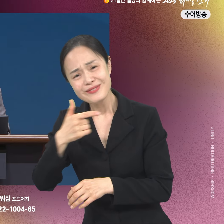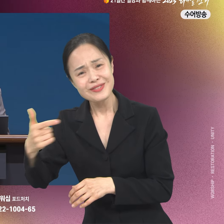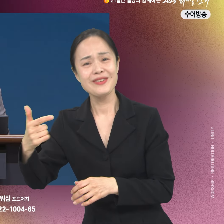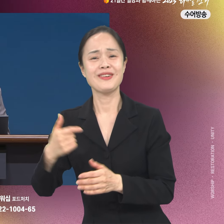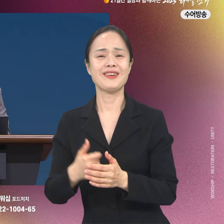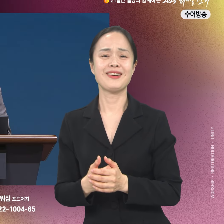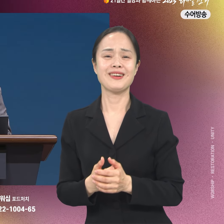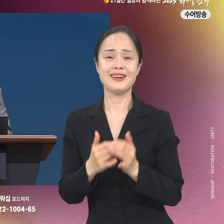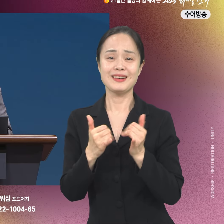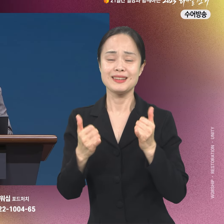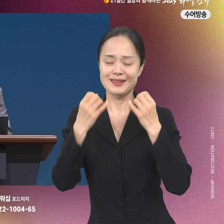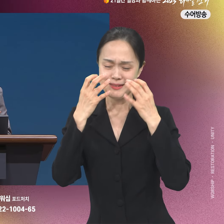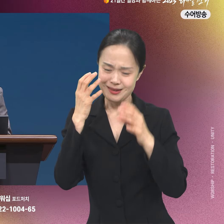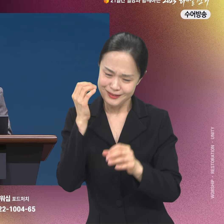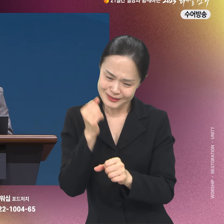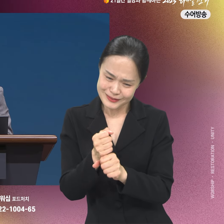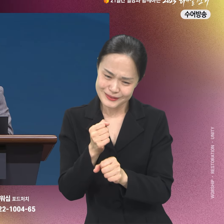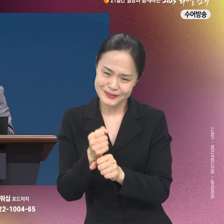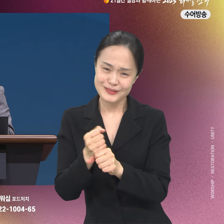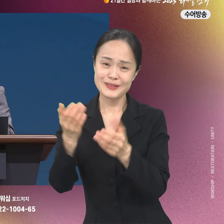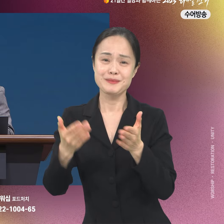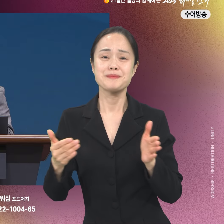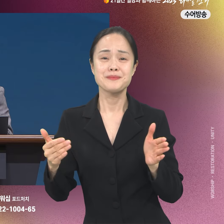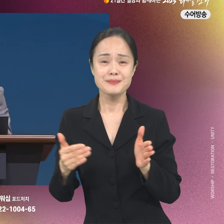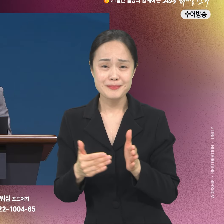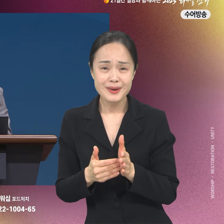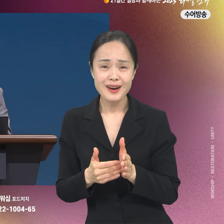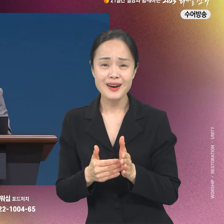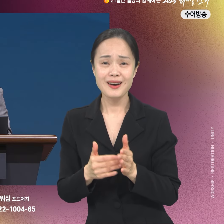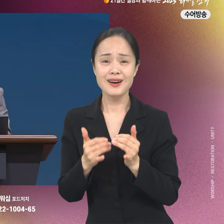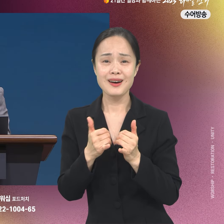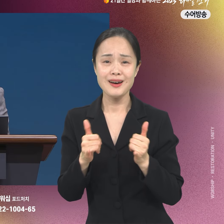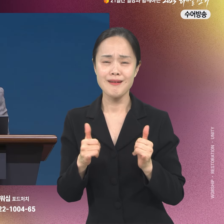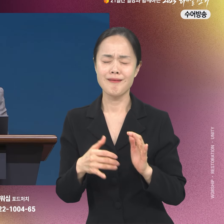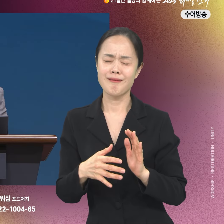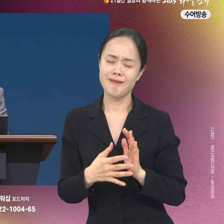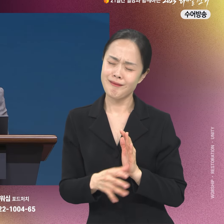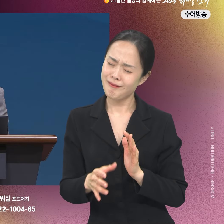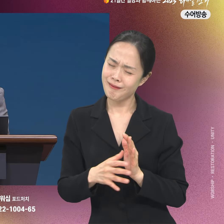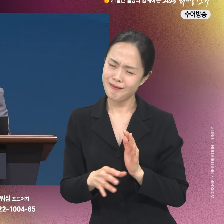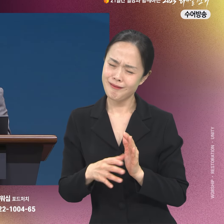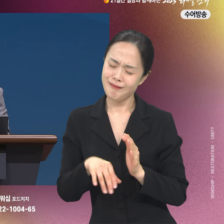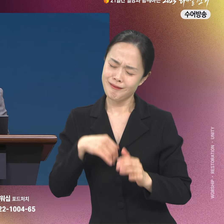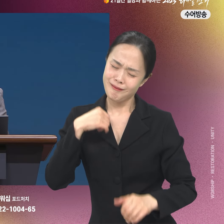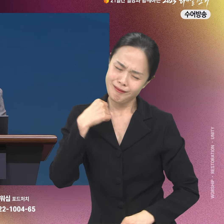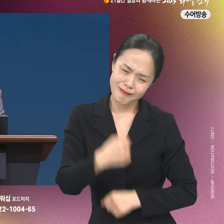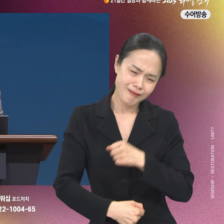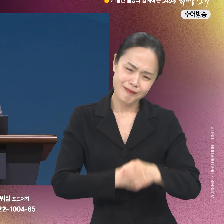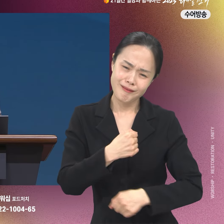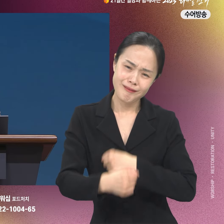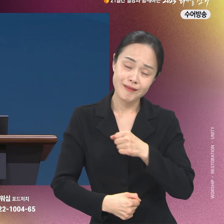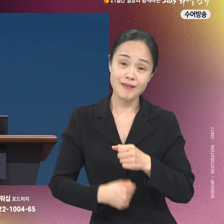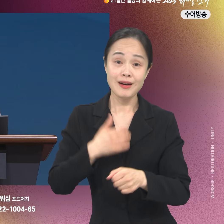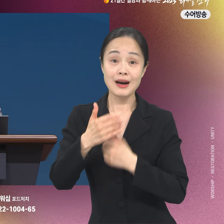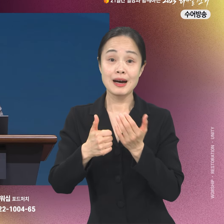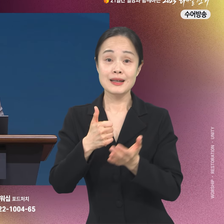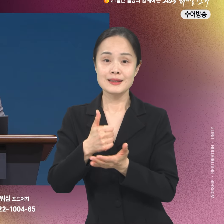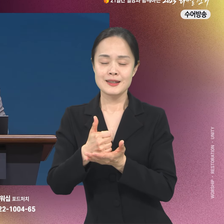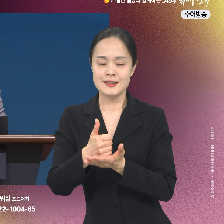그랬기 때문에 오래 참고 오래 지켜보고 인내하셨고 기회를 계속